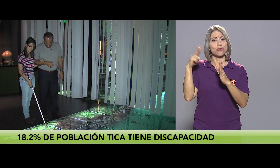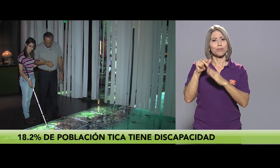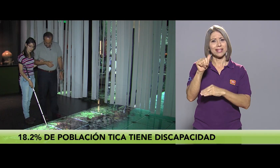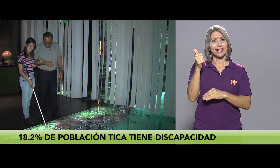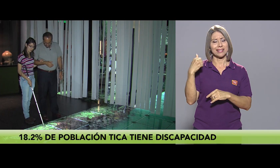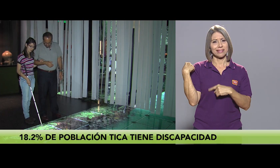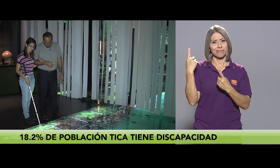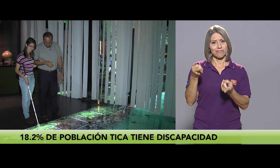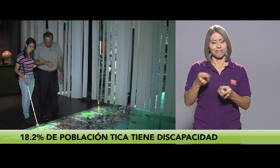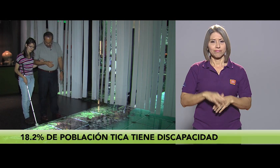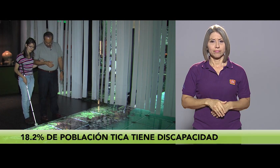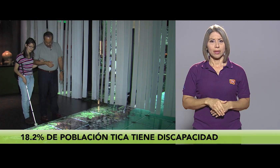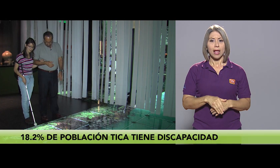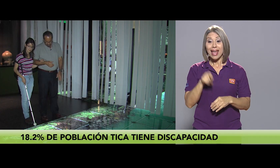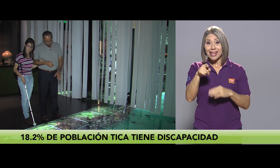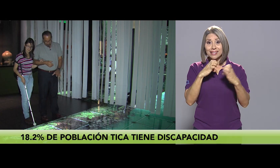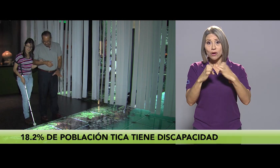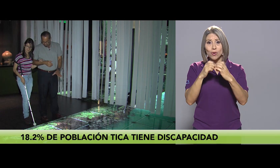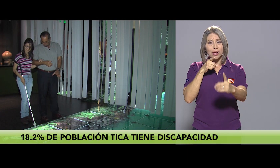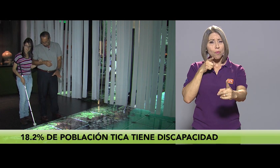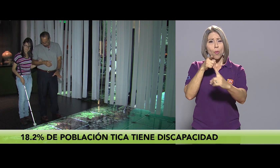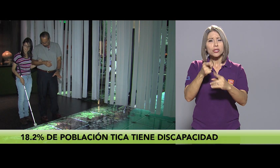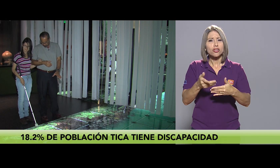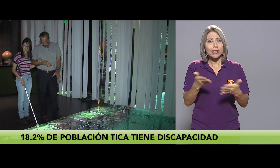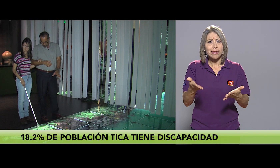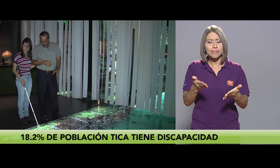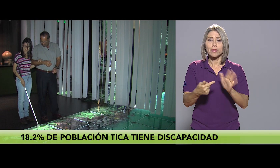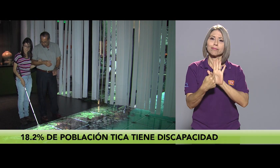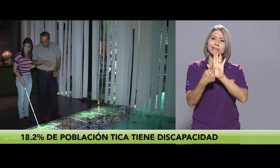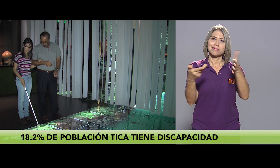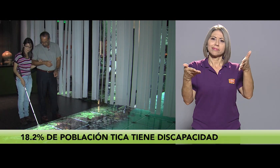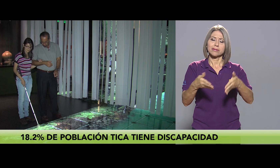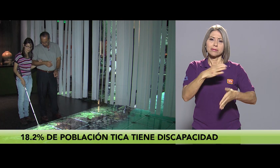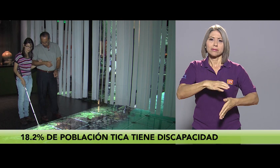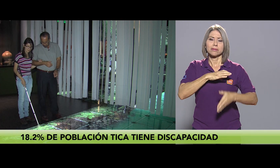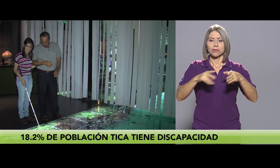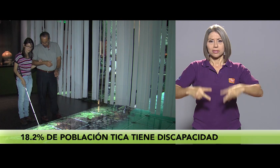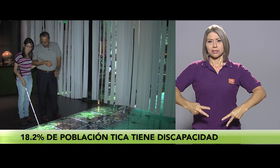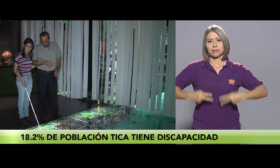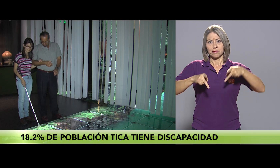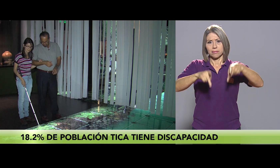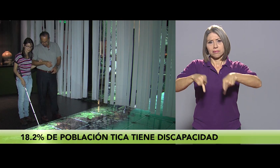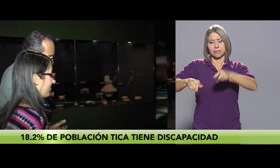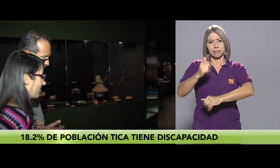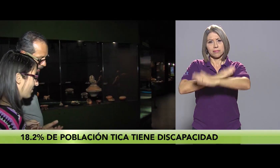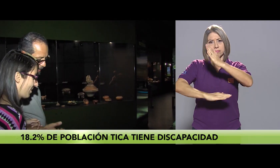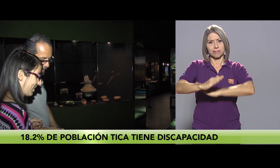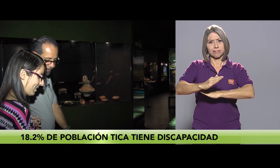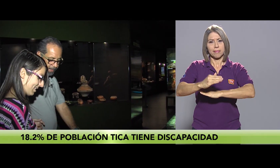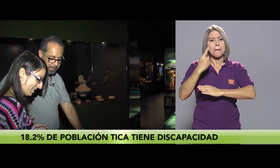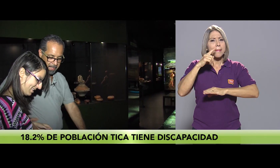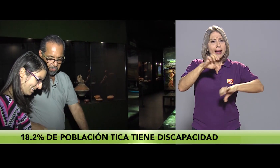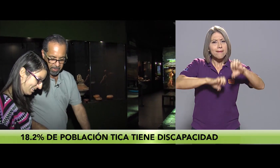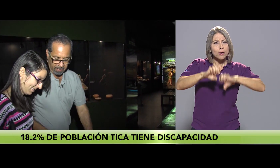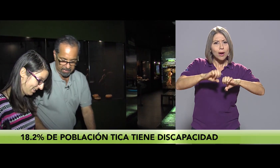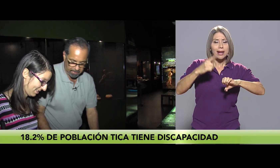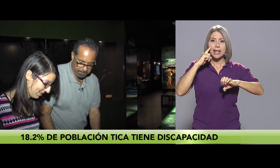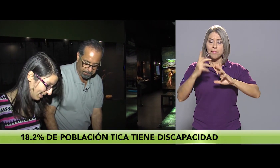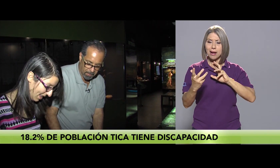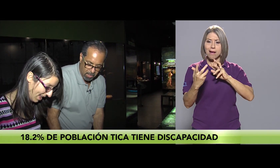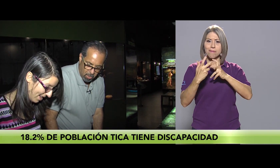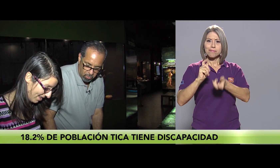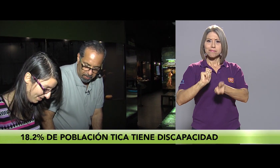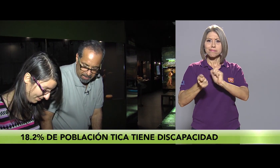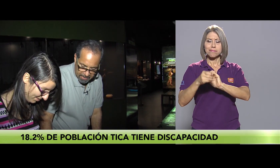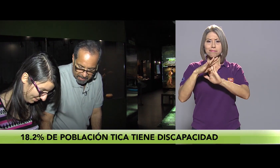2010. El propósito de esta encuesta es dar a conocer las condiciones de vida de las personas con discapacidad para evaluar y adaptar